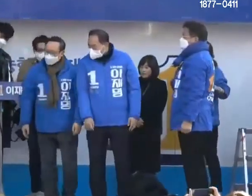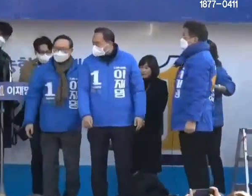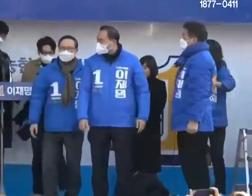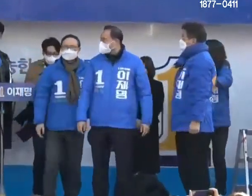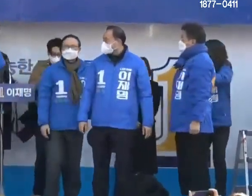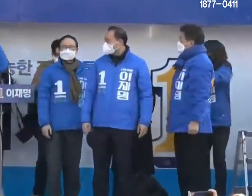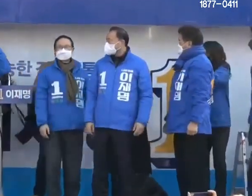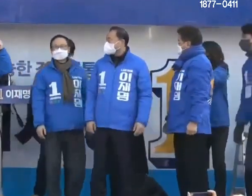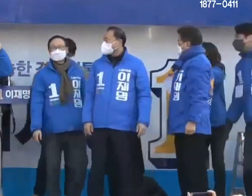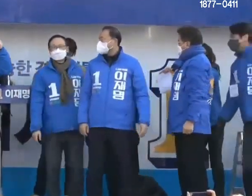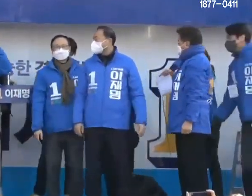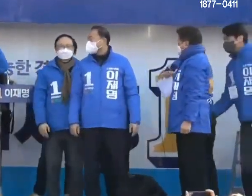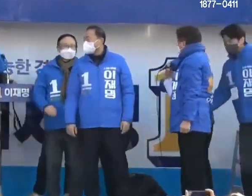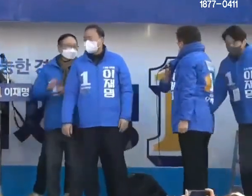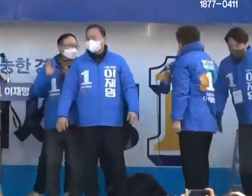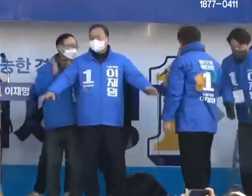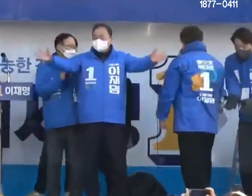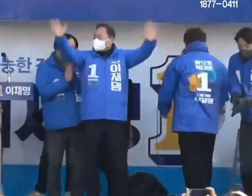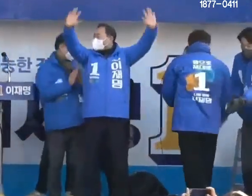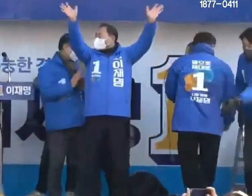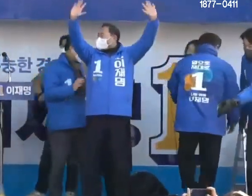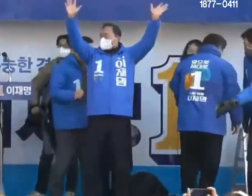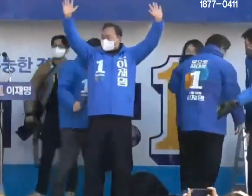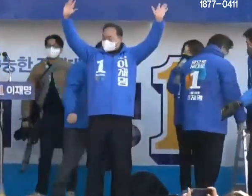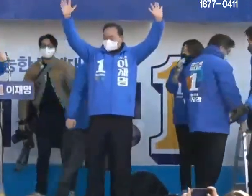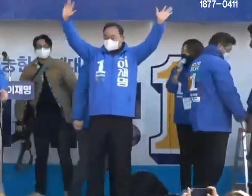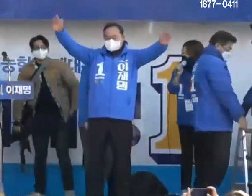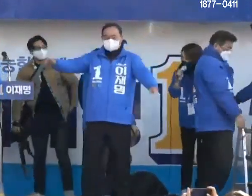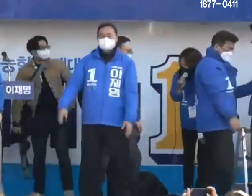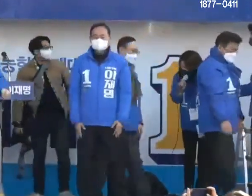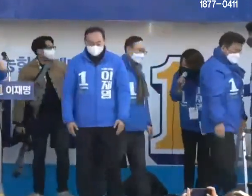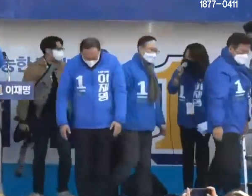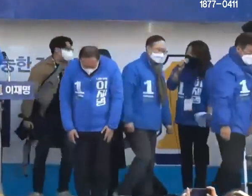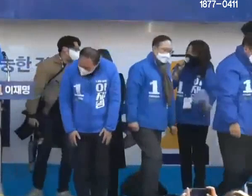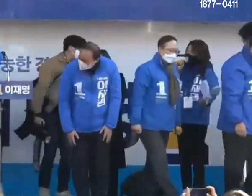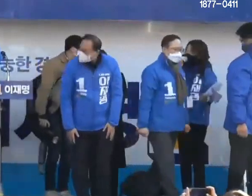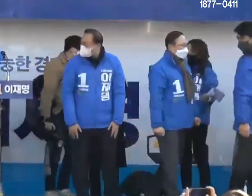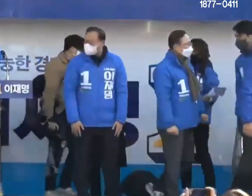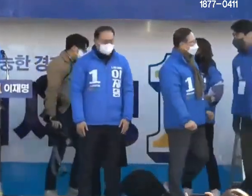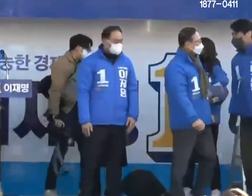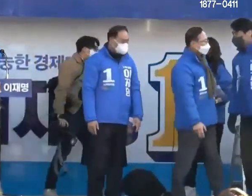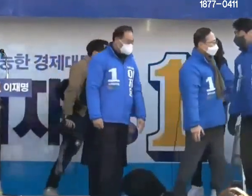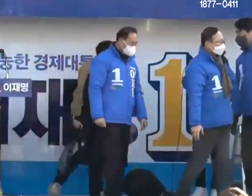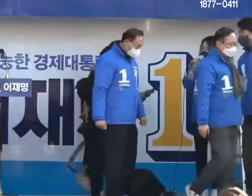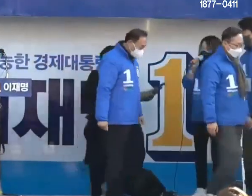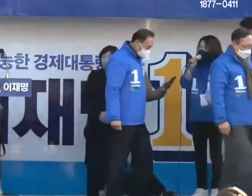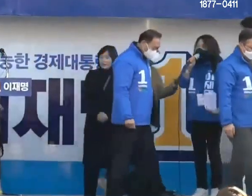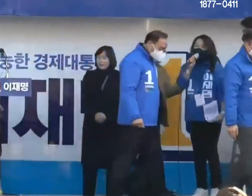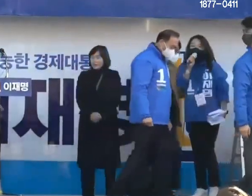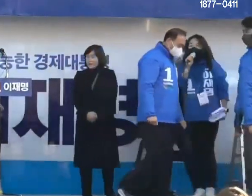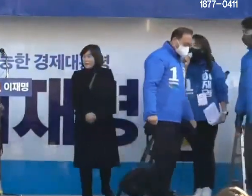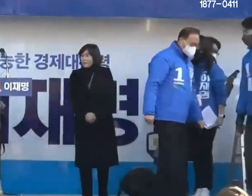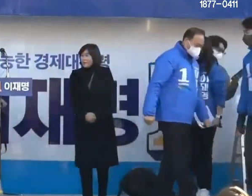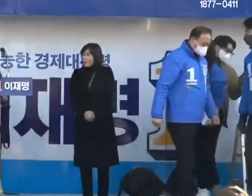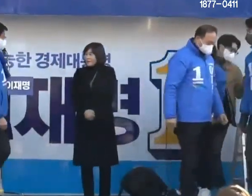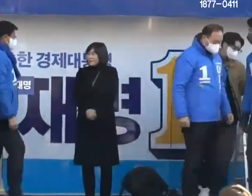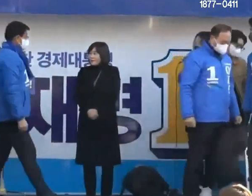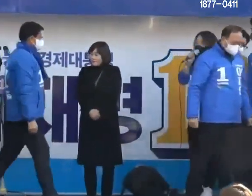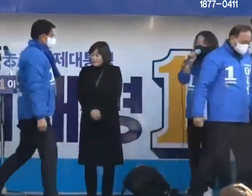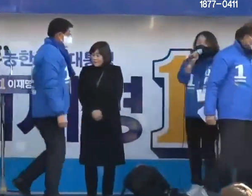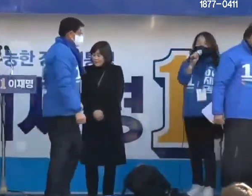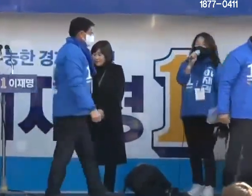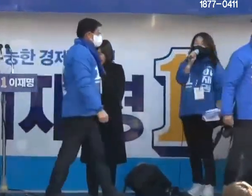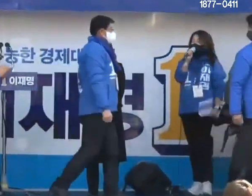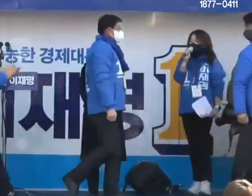네, 우리 의원님들은 잠시 연단 아래로 위치해 주시기 바랍니다. 네, 시민과